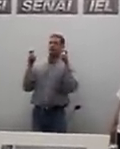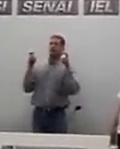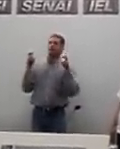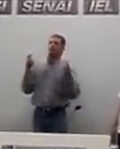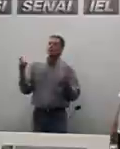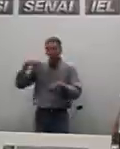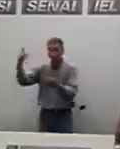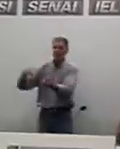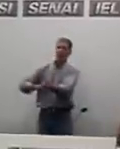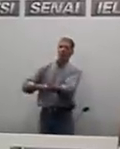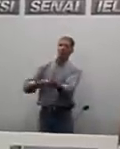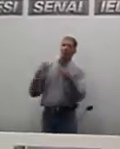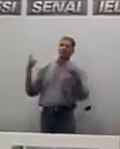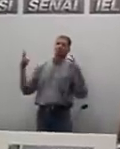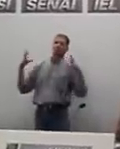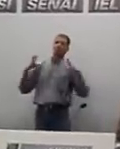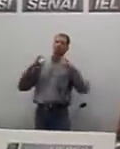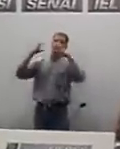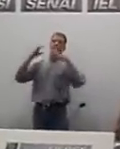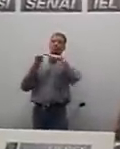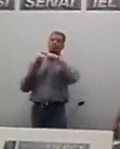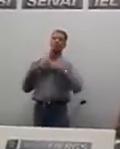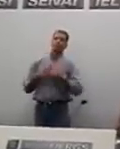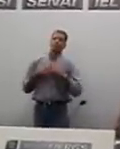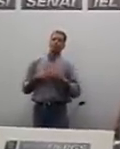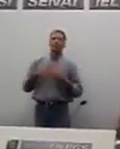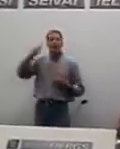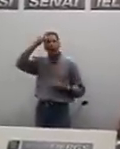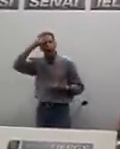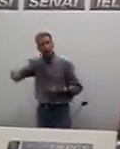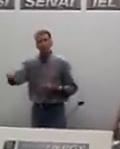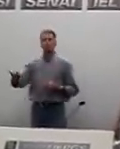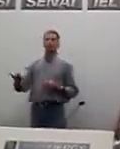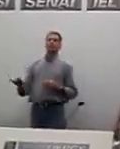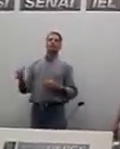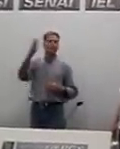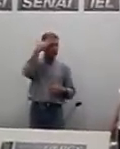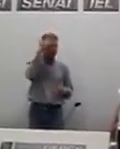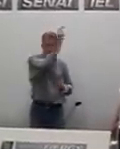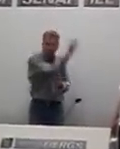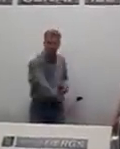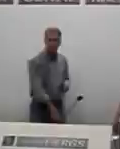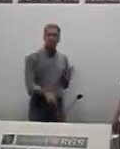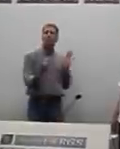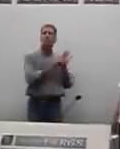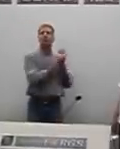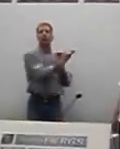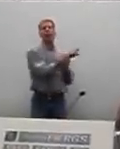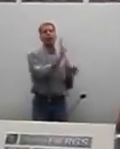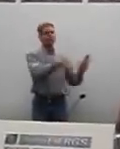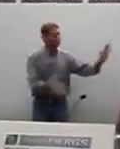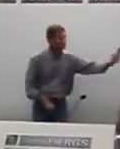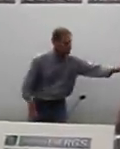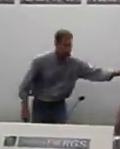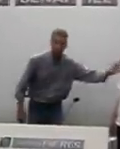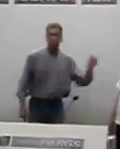O surdo é muito visual, tem um visual muito aguçado. Então, às vezes também falta entender como é que